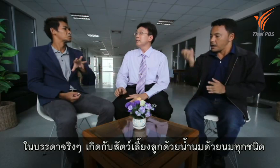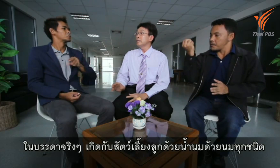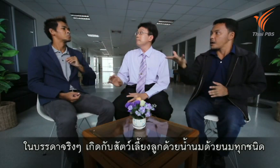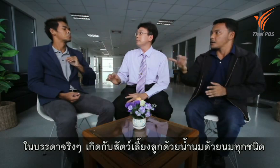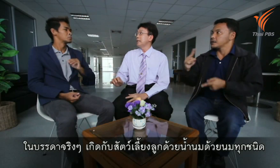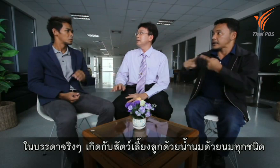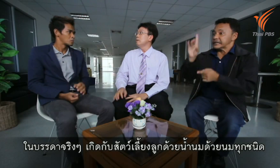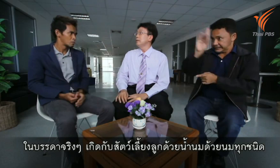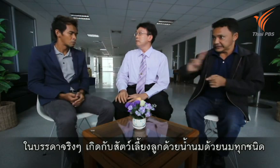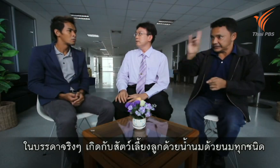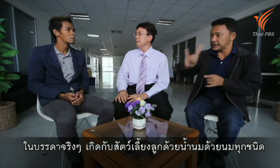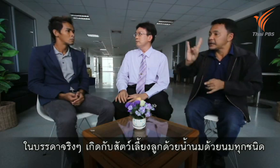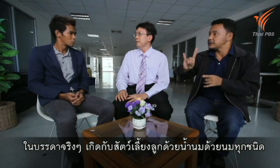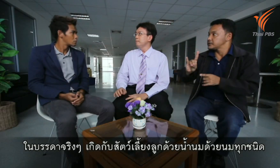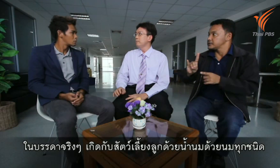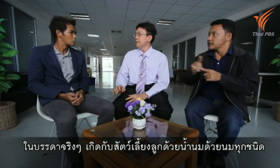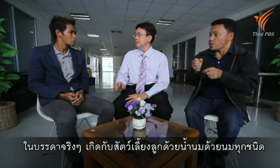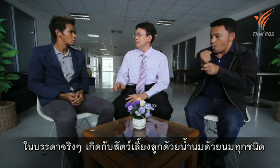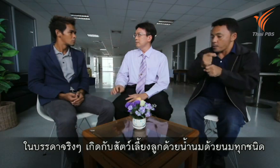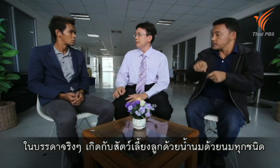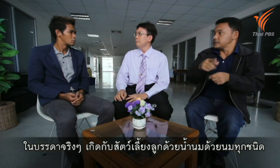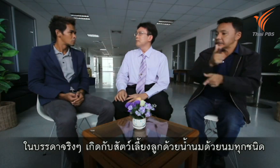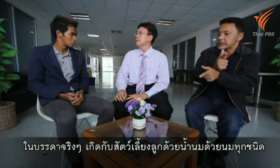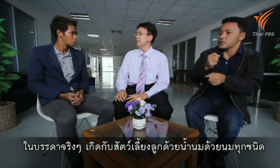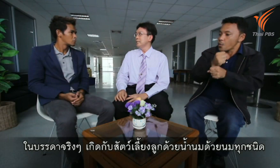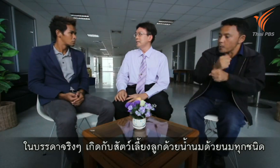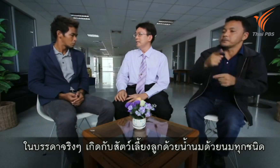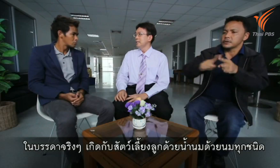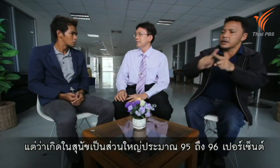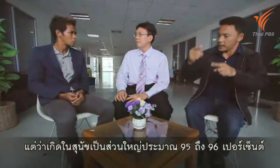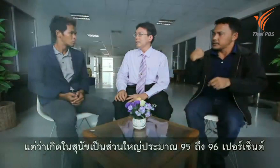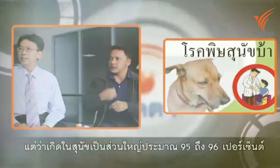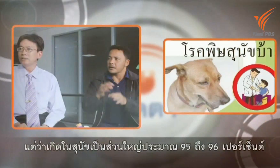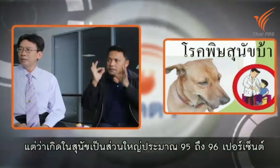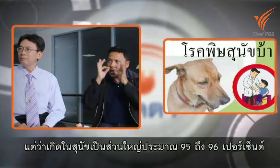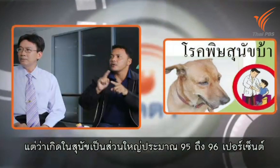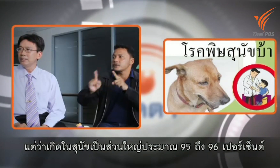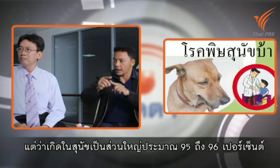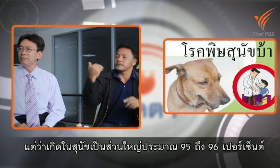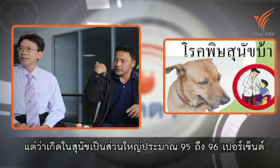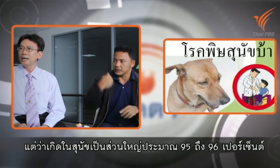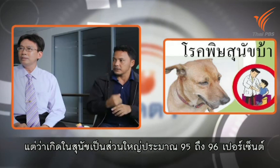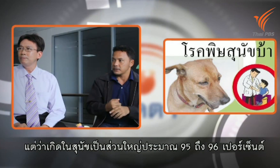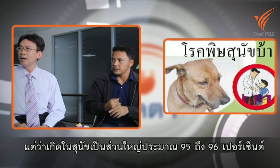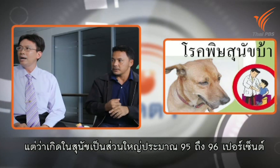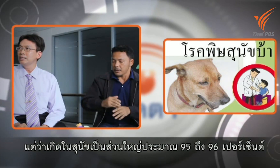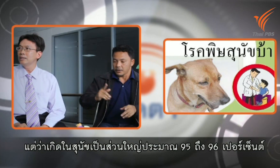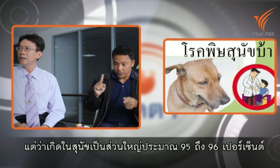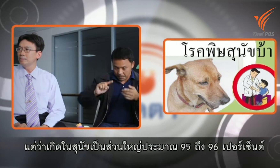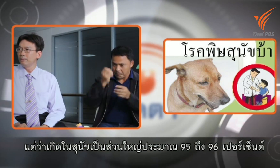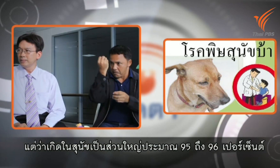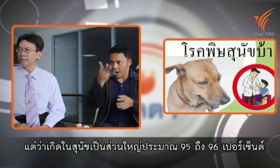จริงๆก็เกิดกับสัตว์ลูกเลี้ยงลูกด้วยน้ำนมนะด้วยนมทุกชนิดนะฮะแต่ว่าเกิดในสุนัขเป็นส่วนใหญ่ประมาณ